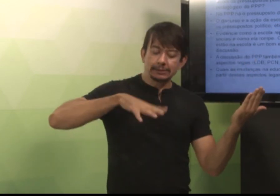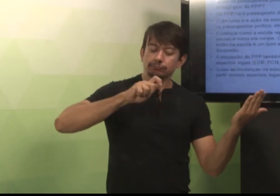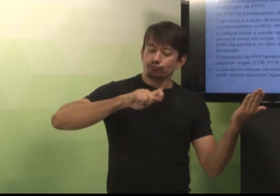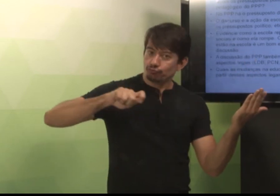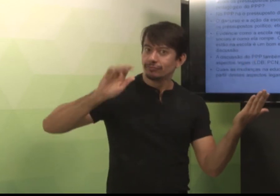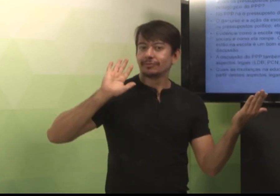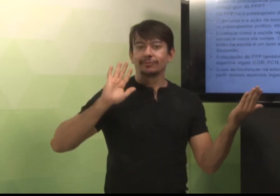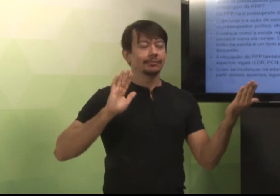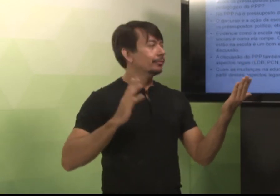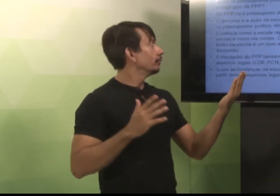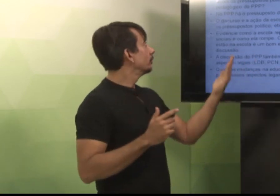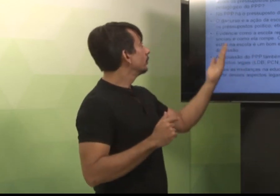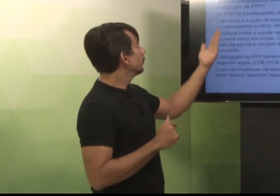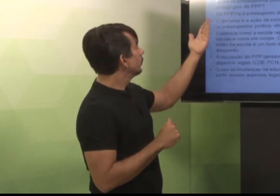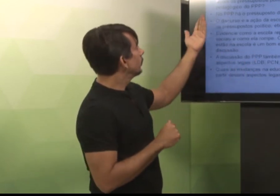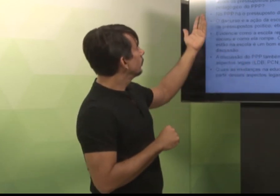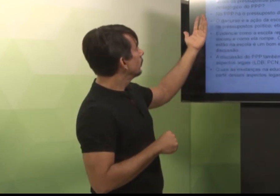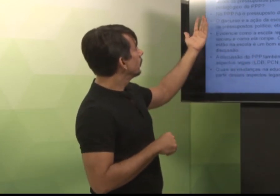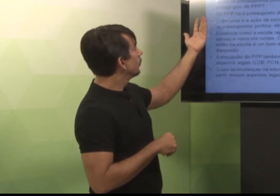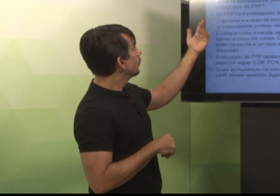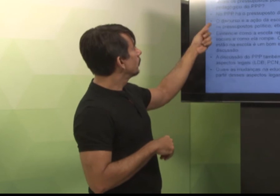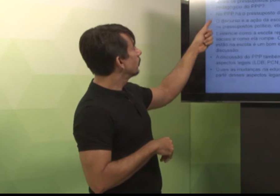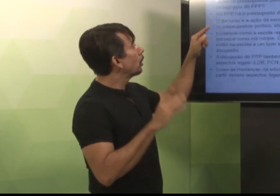para direcionar a sua escrita.